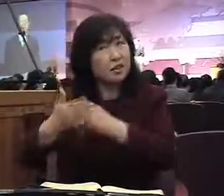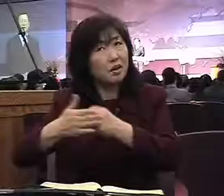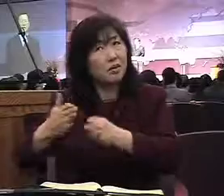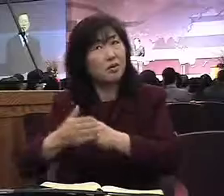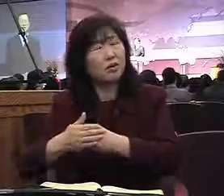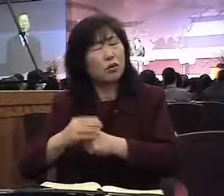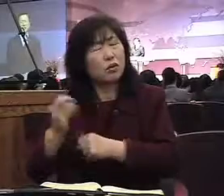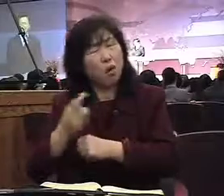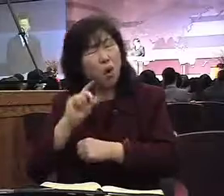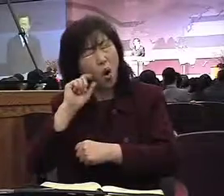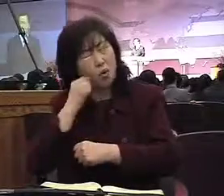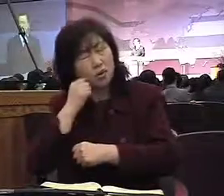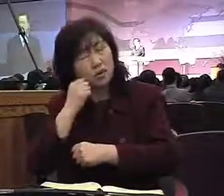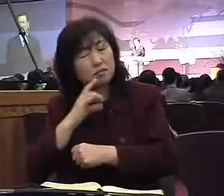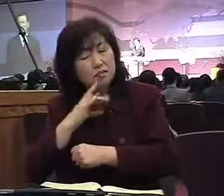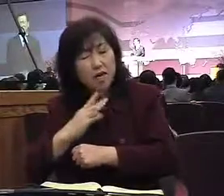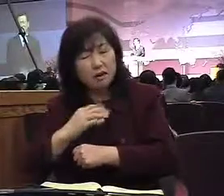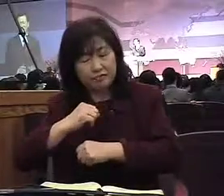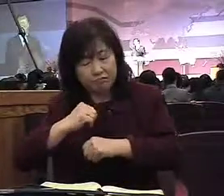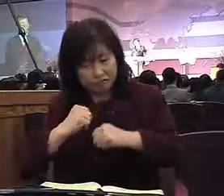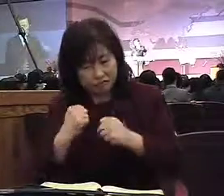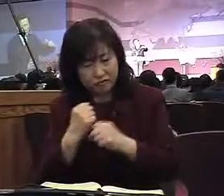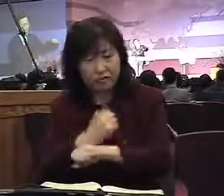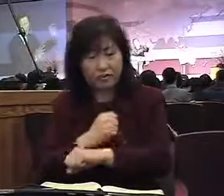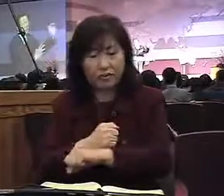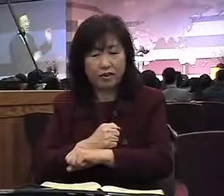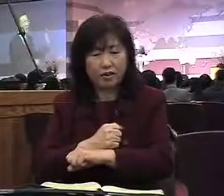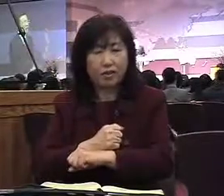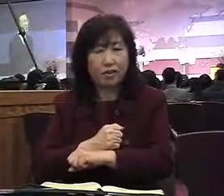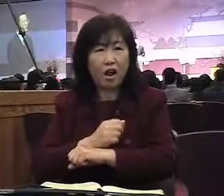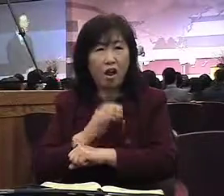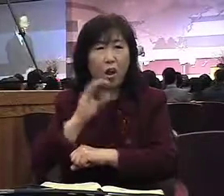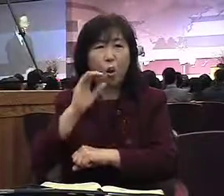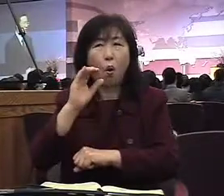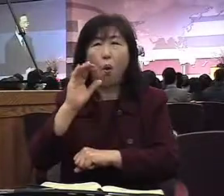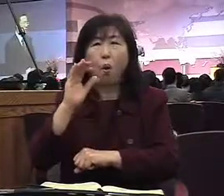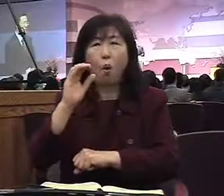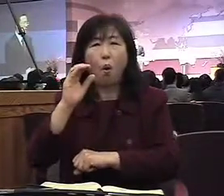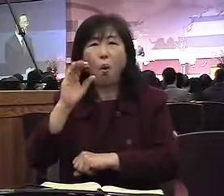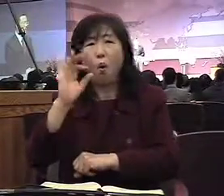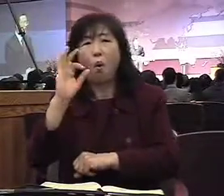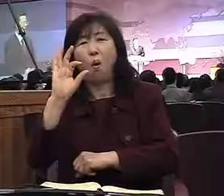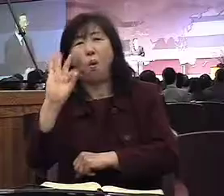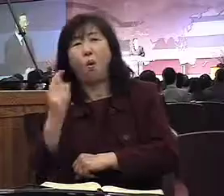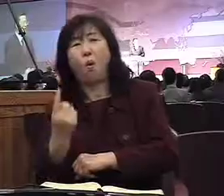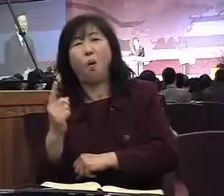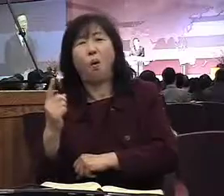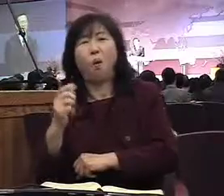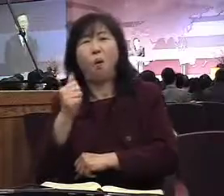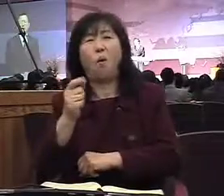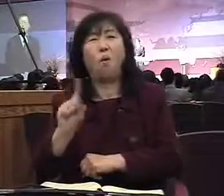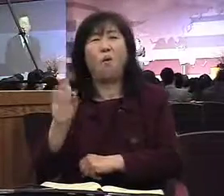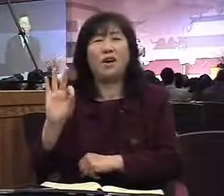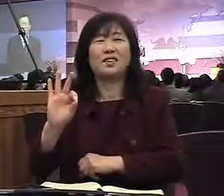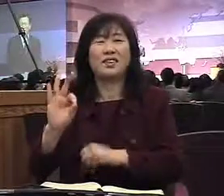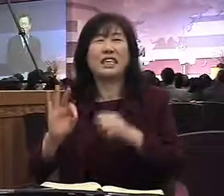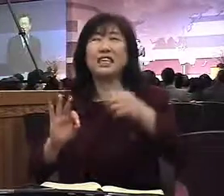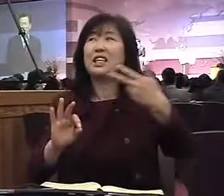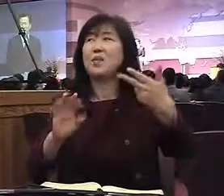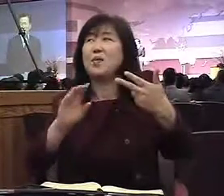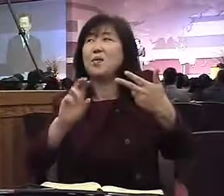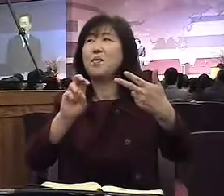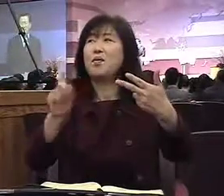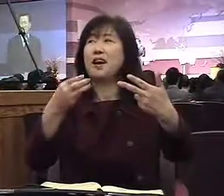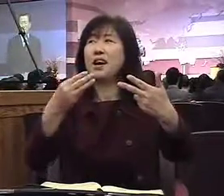또 어렵지만 순종했습니다. 그래서 황소 7마리 또 돌려줬대요. 그래 이제 누가 큰일